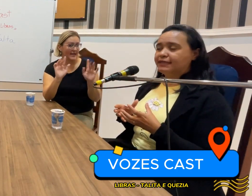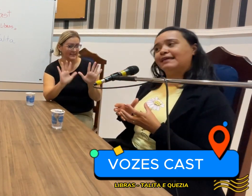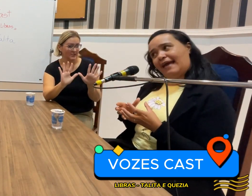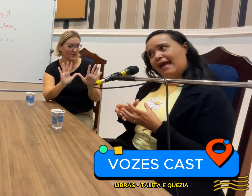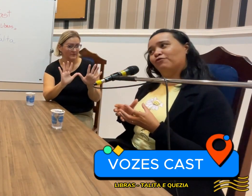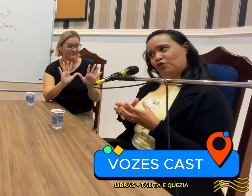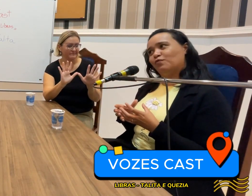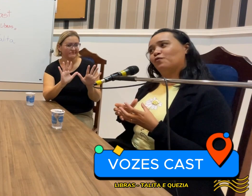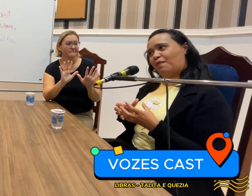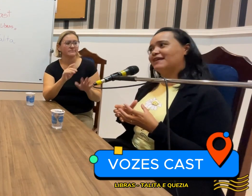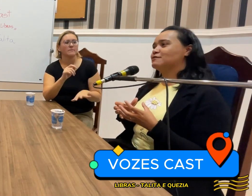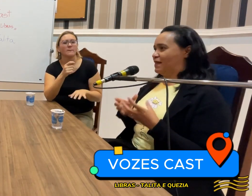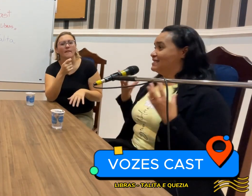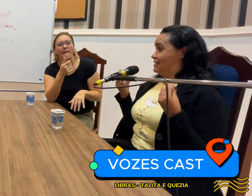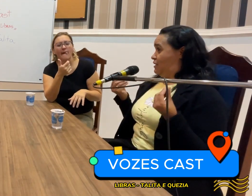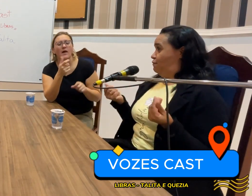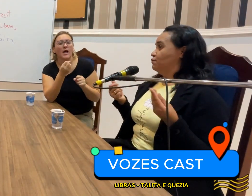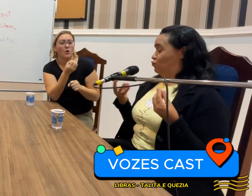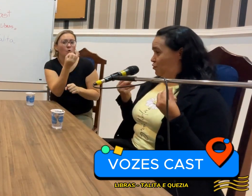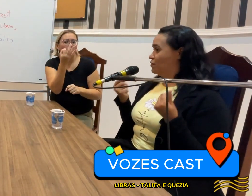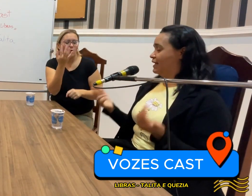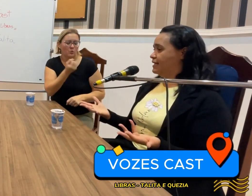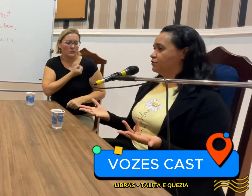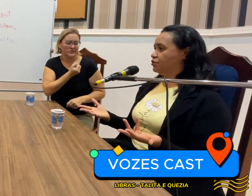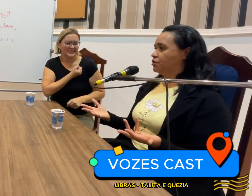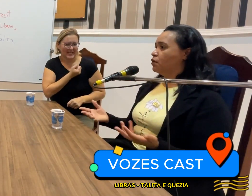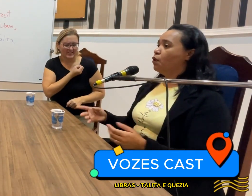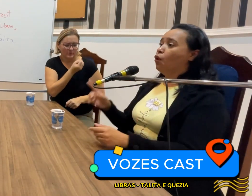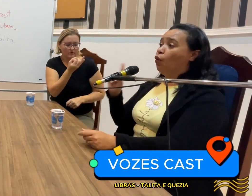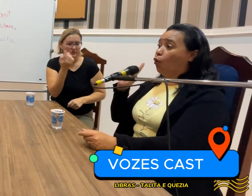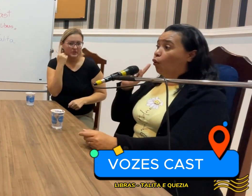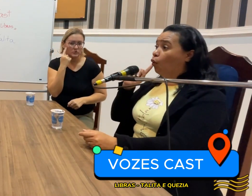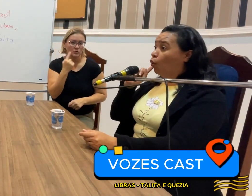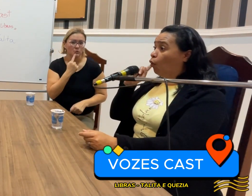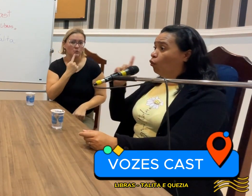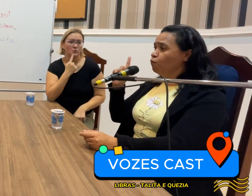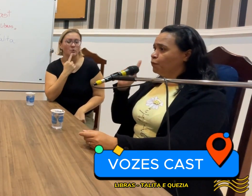total, que é um número bem expressivo, um número grande,